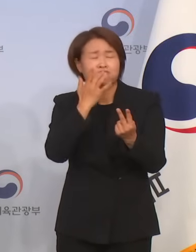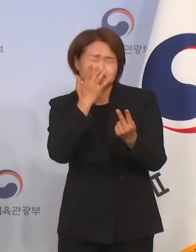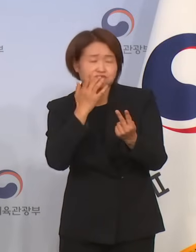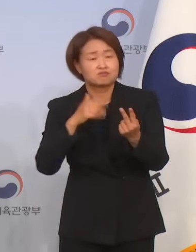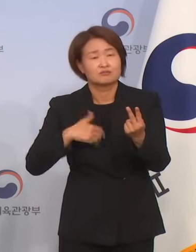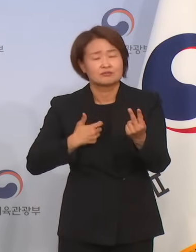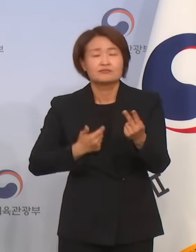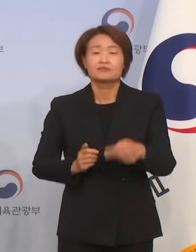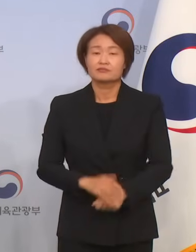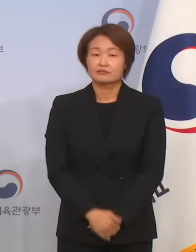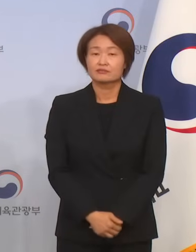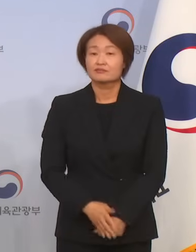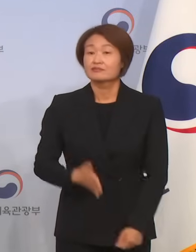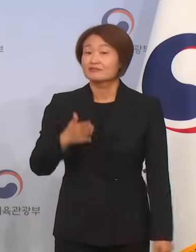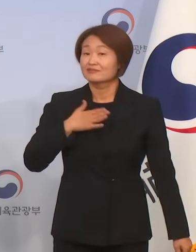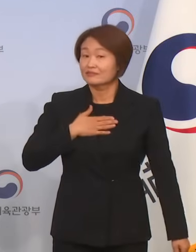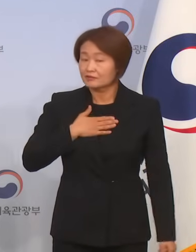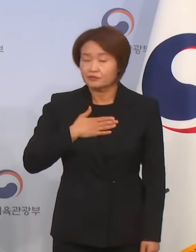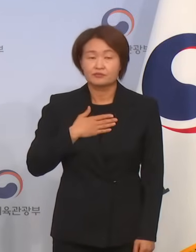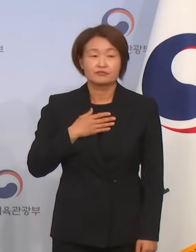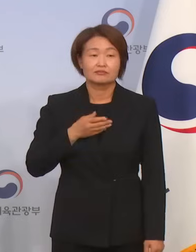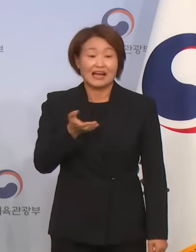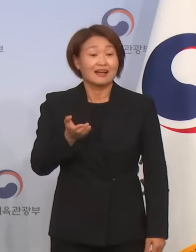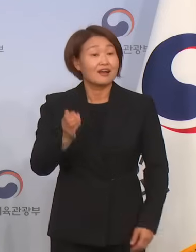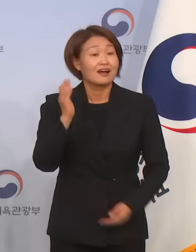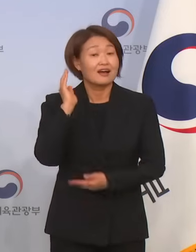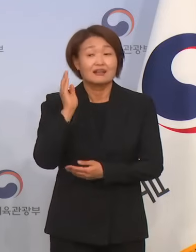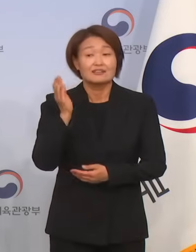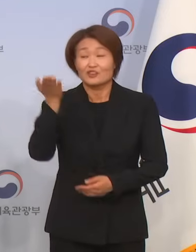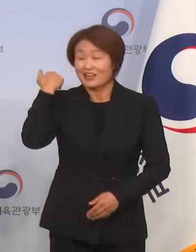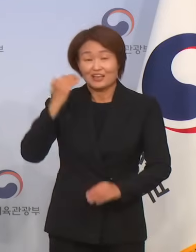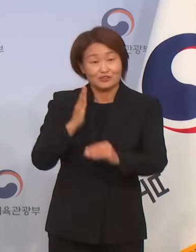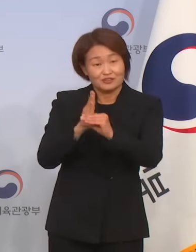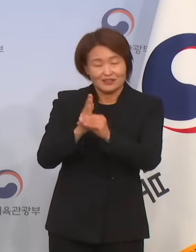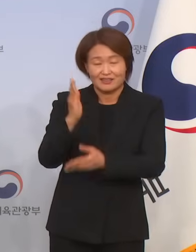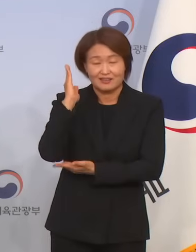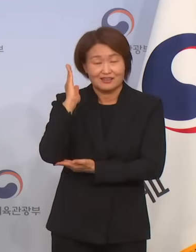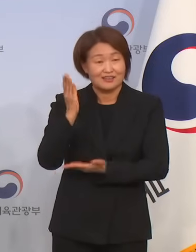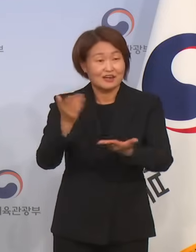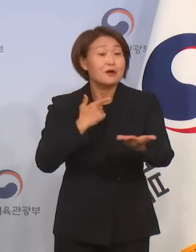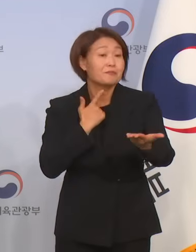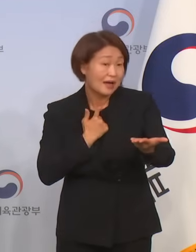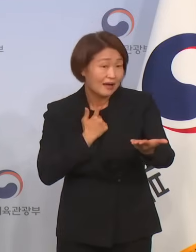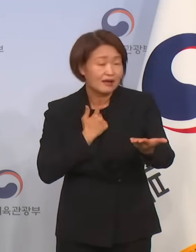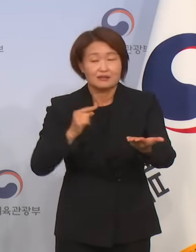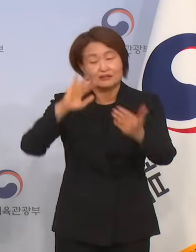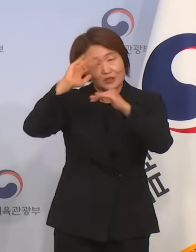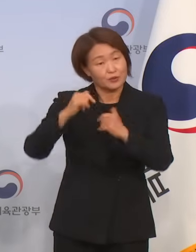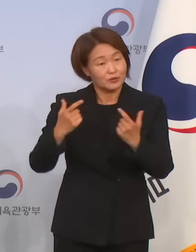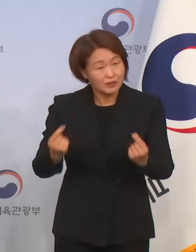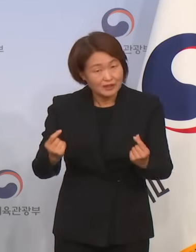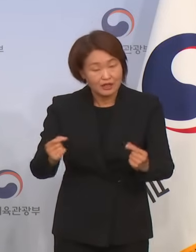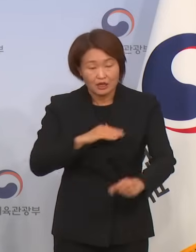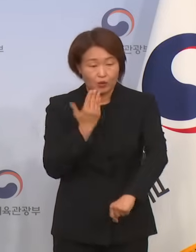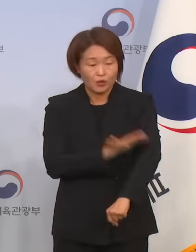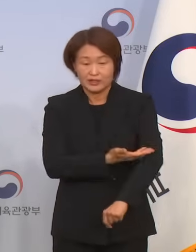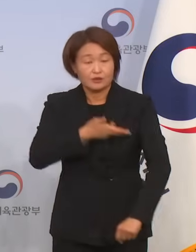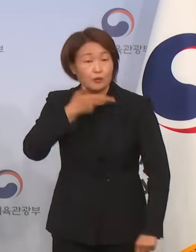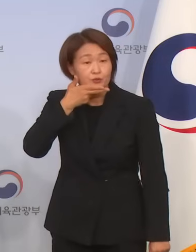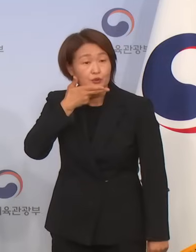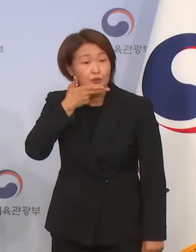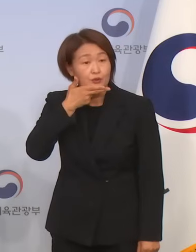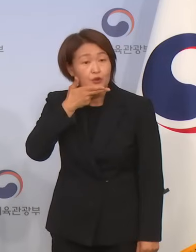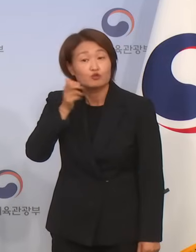예. 제가 중간 브리핑 때도 분명히 말씀드렸던 것과 같이 권한 없는